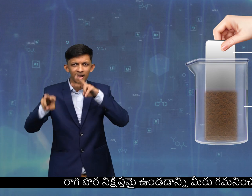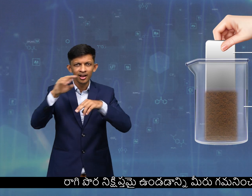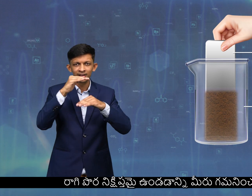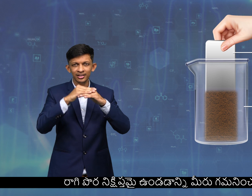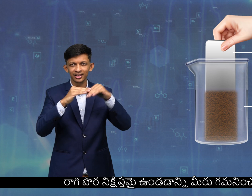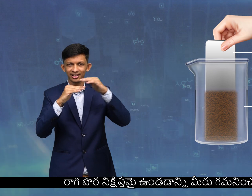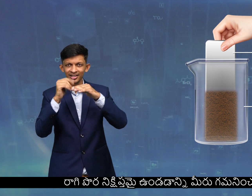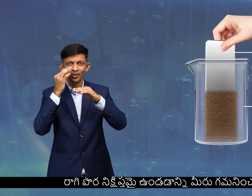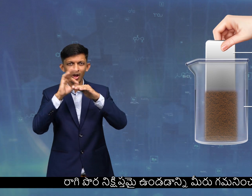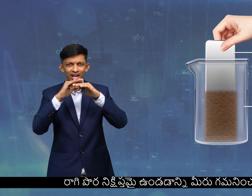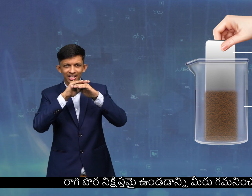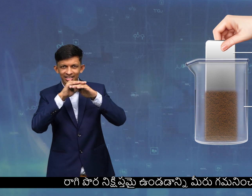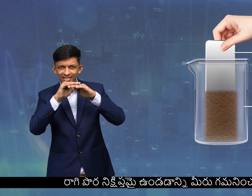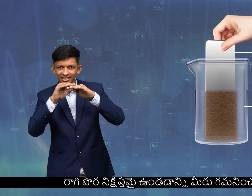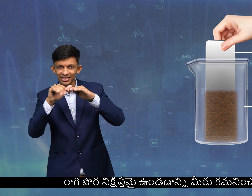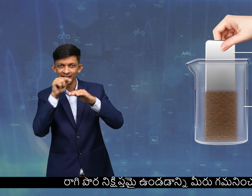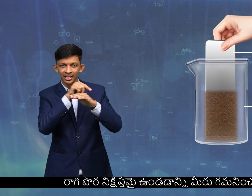గమనించవచ్చు.